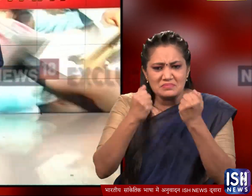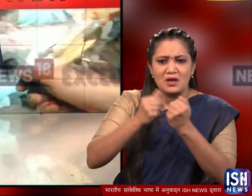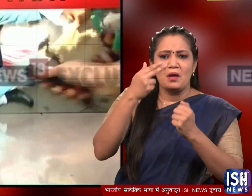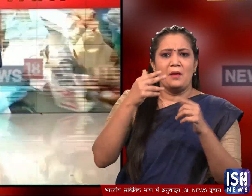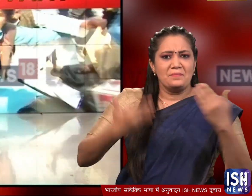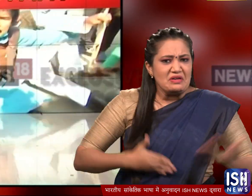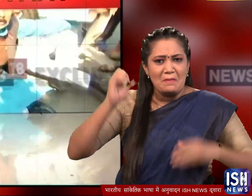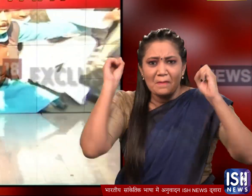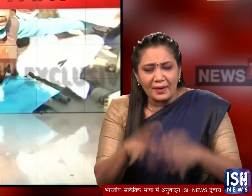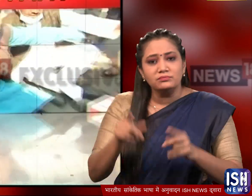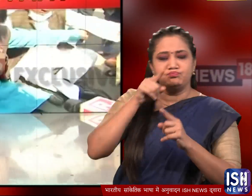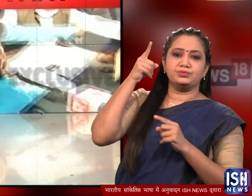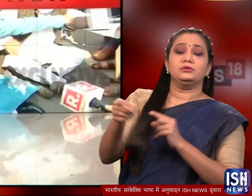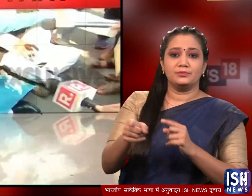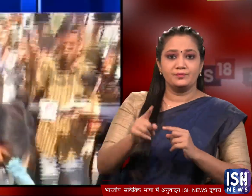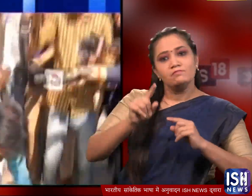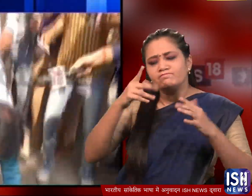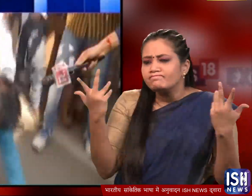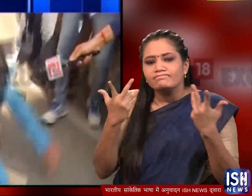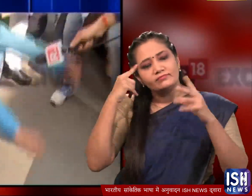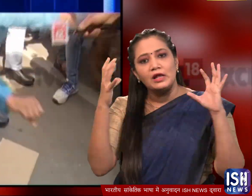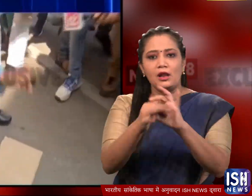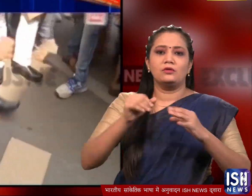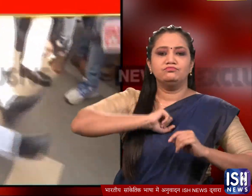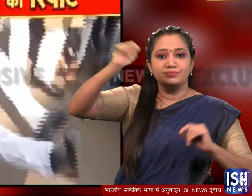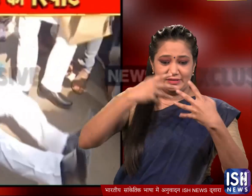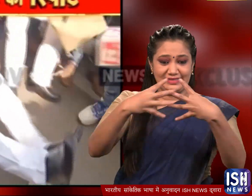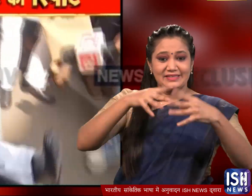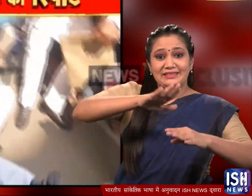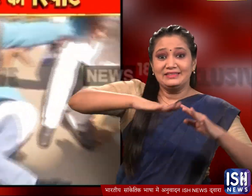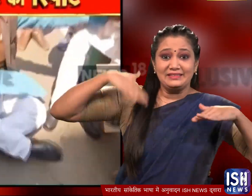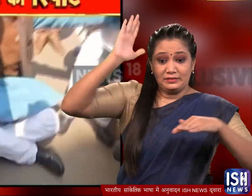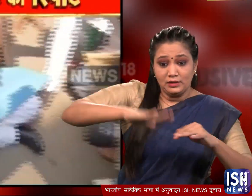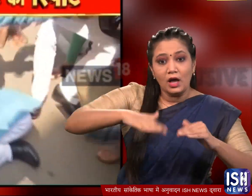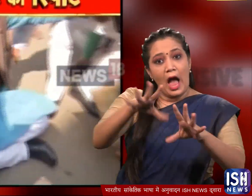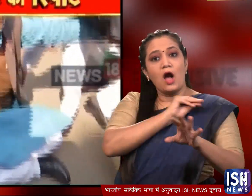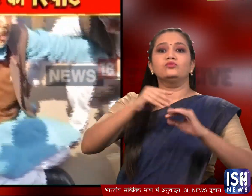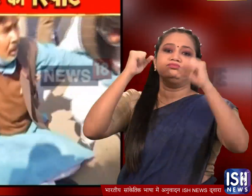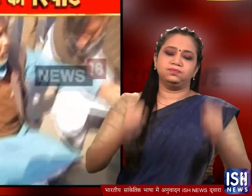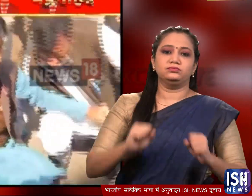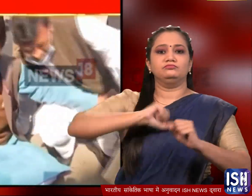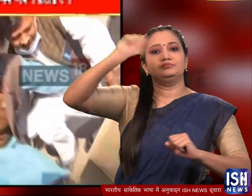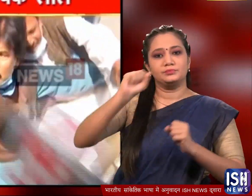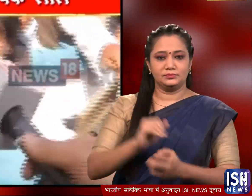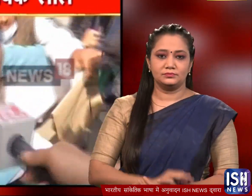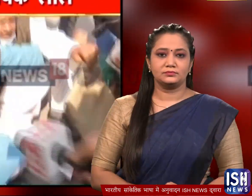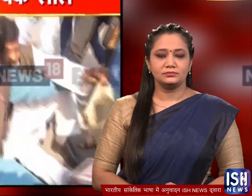और बदसलूकी का आरोप लगाया और विरोध जताने के लिए उन्होंने विधानसभा के गेट पर धरना प्रदर्शन शुरू कर दिया।